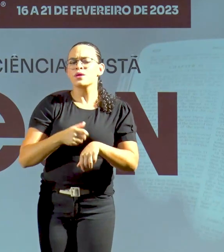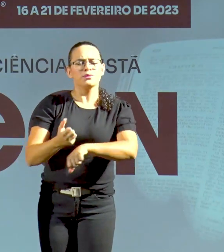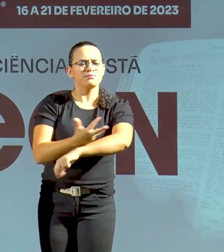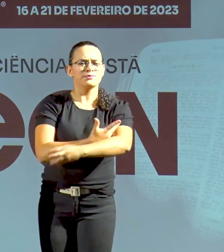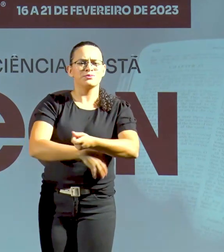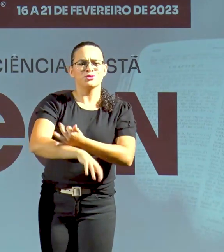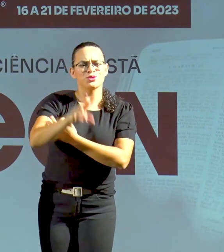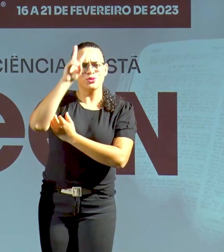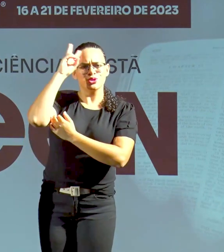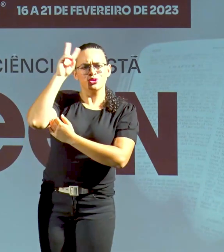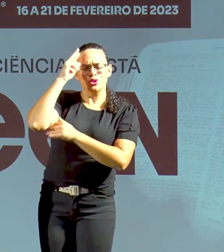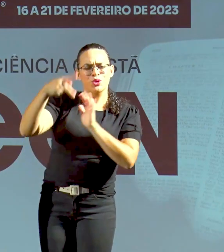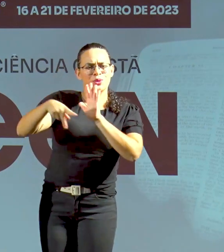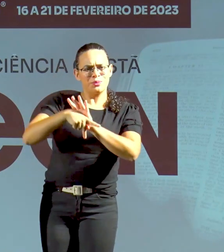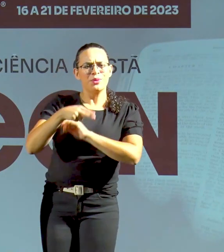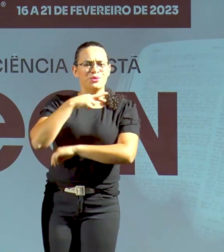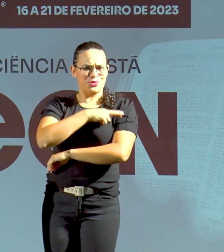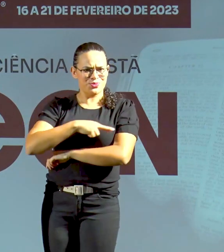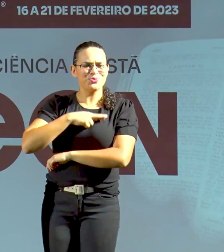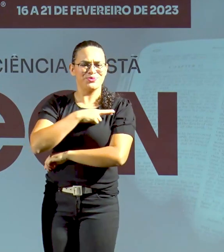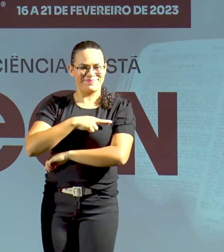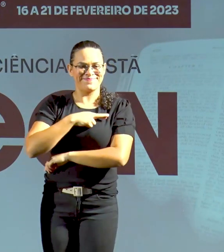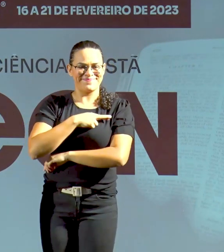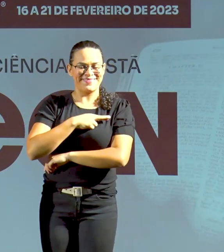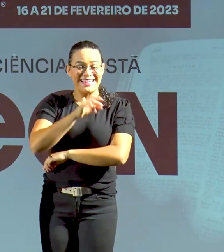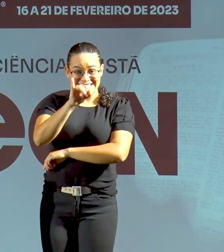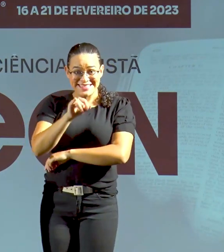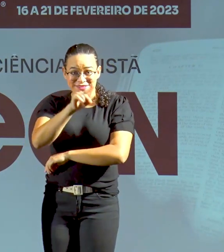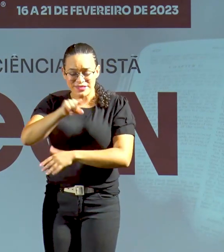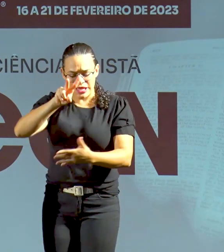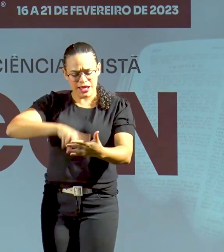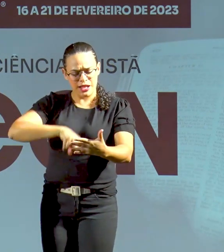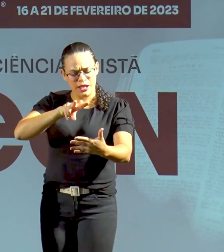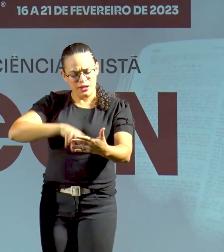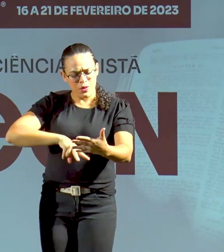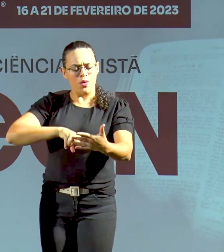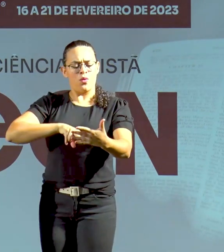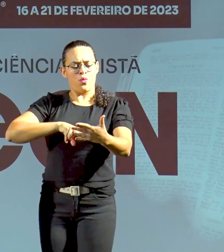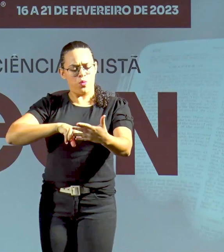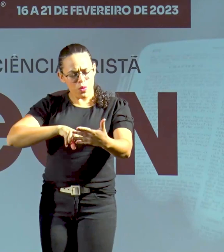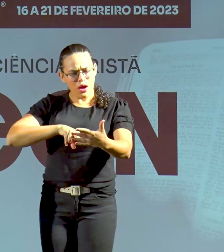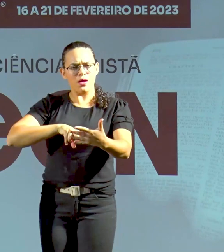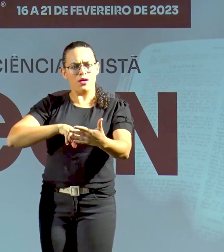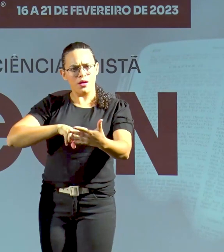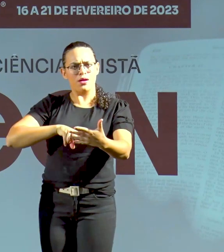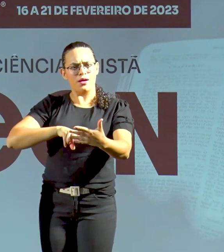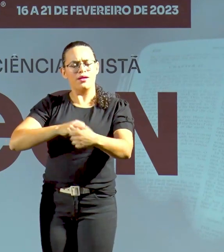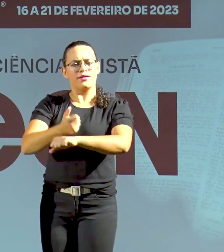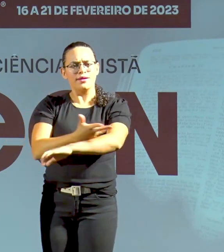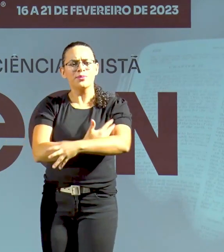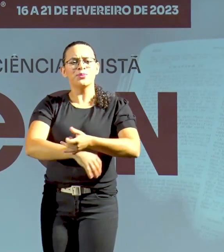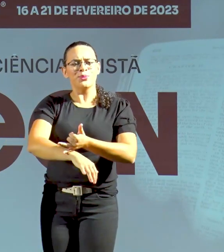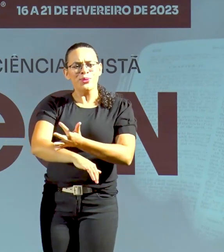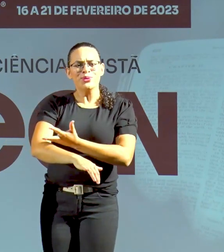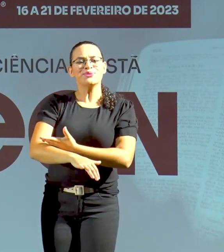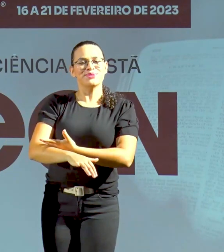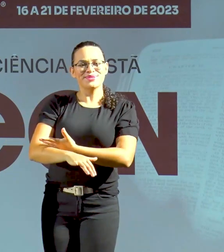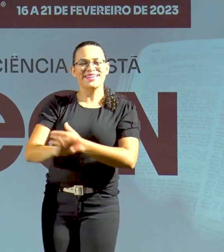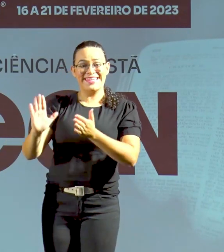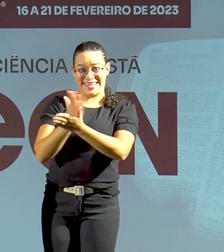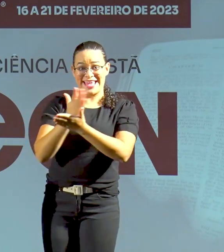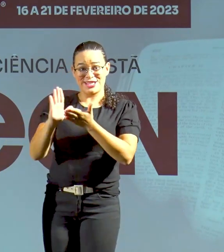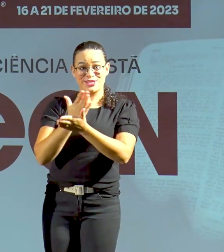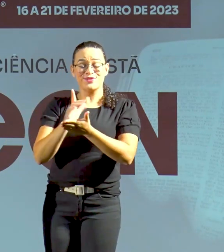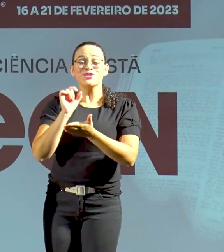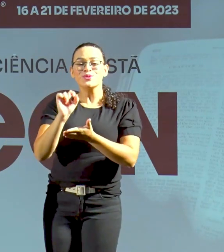Rute na história do livro se você ler você vai ver cara emocionante é tão emocionante Que Tem muito convite